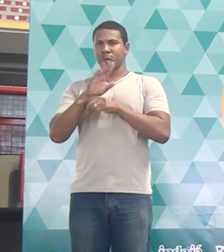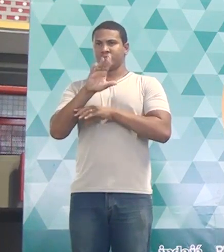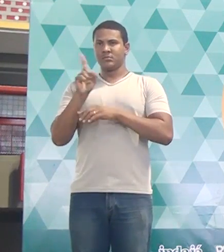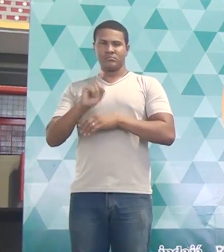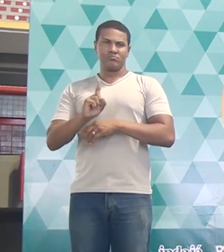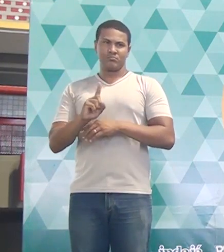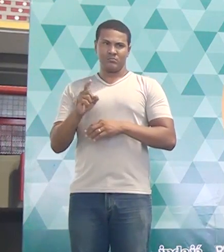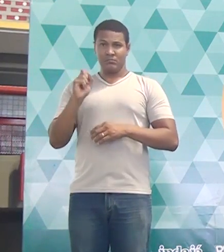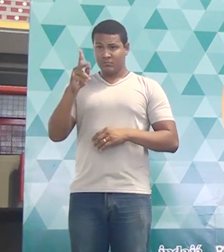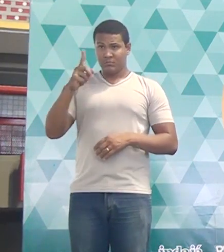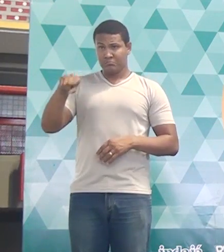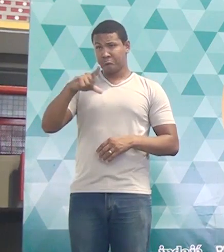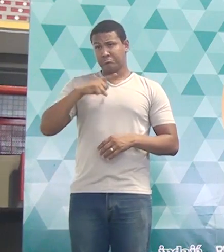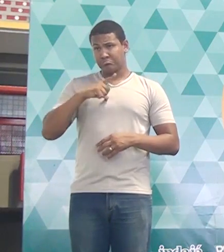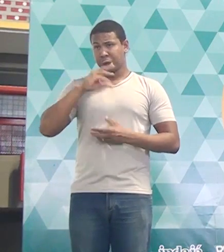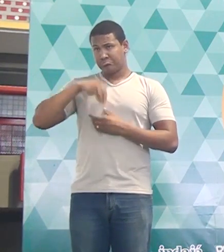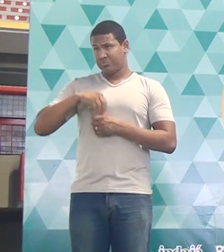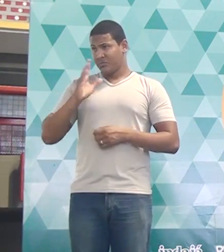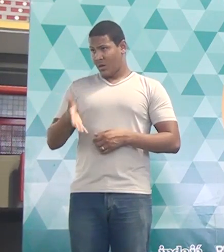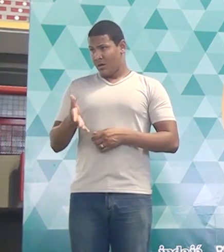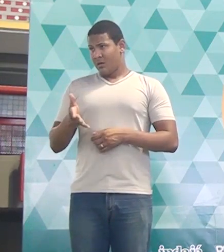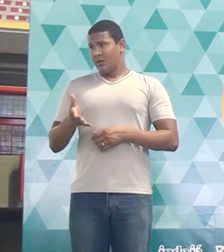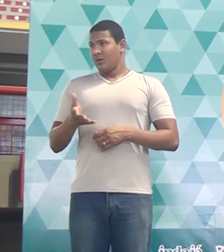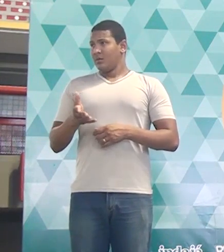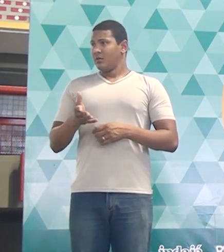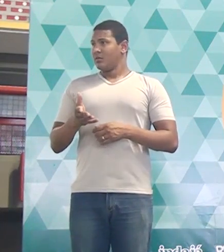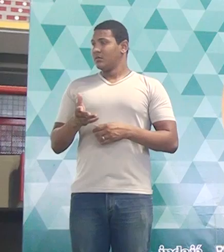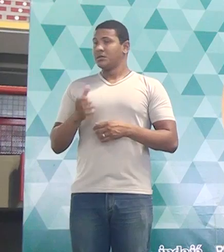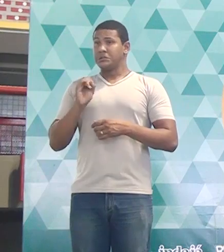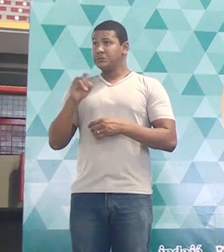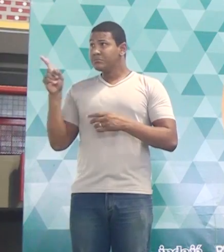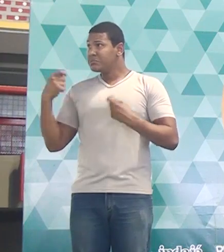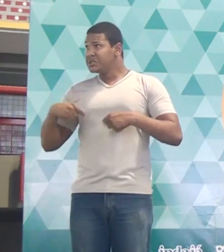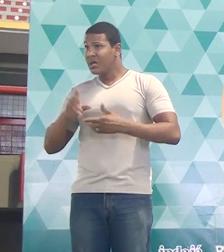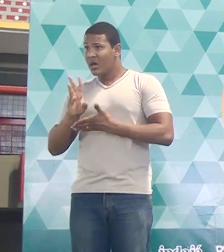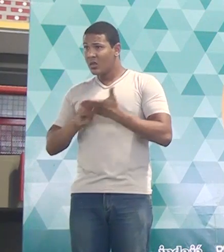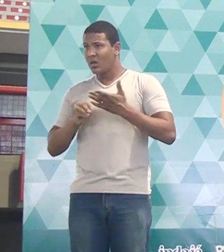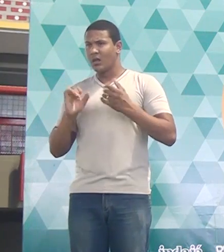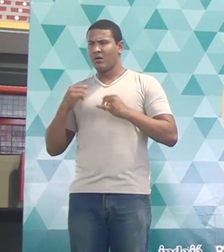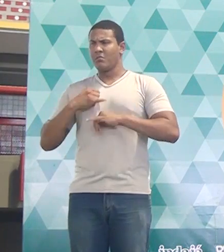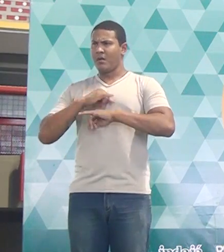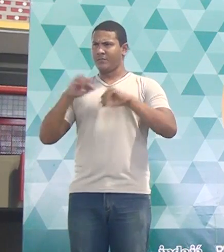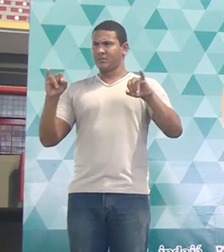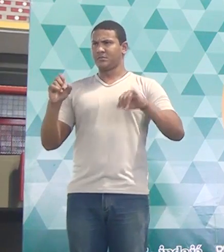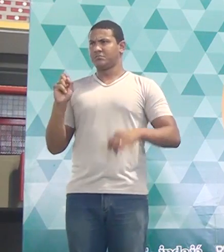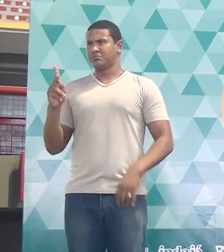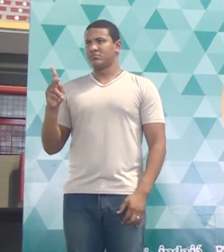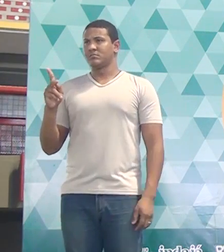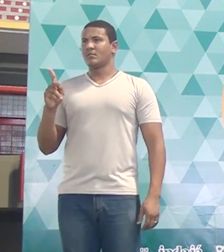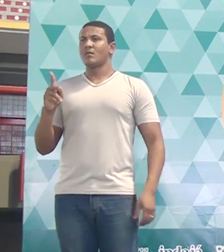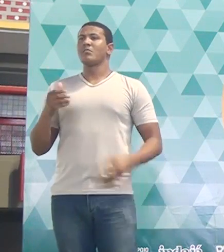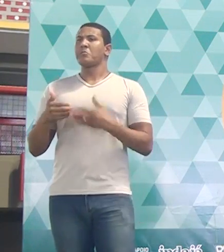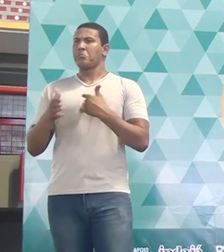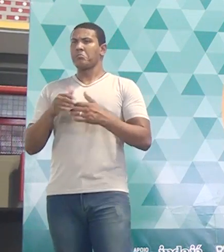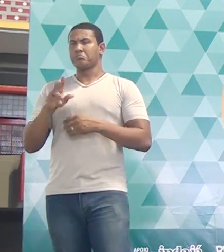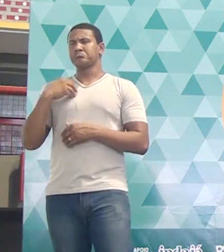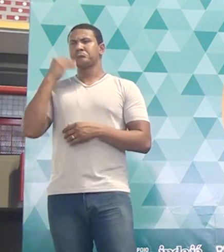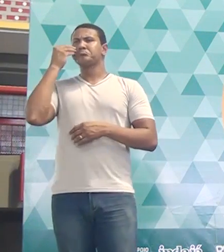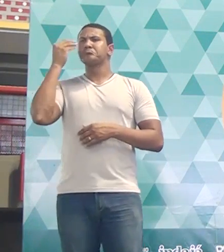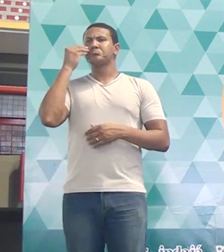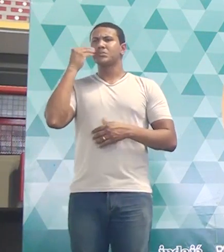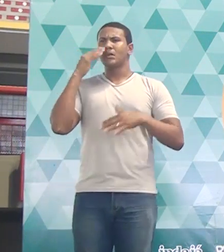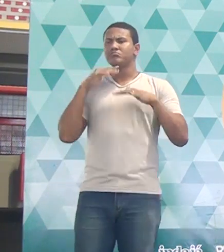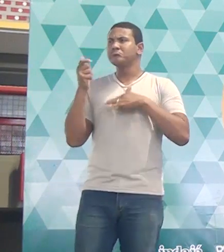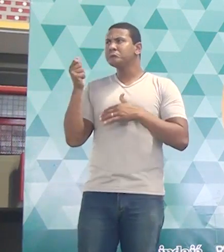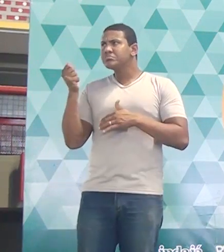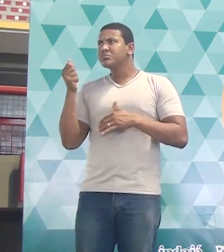Tá bom? Se precisar anotar alguma coisa que não tem aí, eu aviso. De qualquer maneira, eu vou tentar passar um pouquinho mais lentamente os